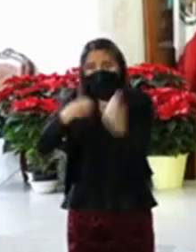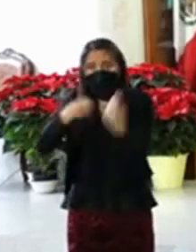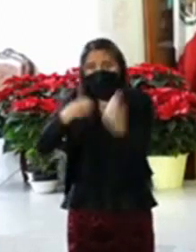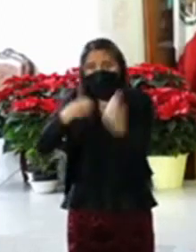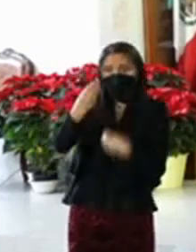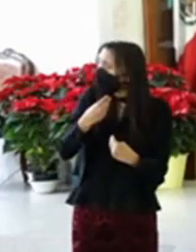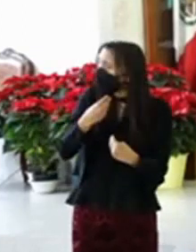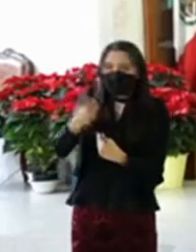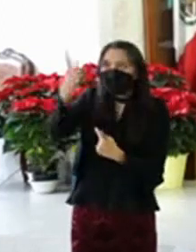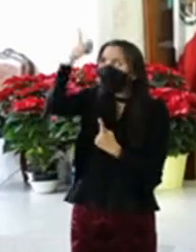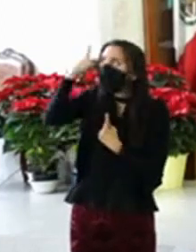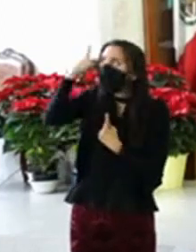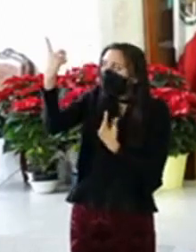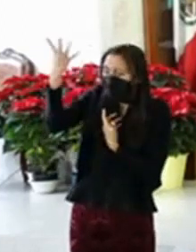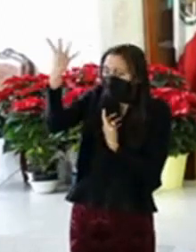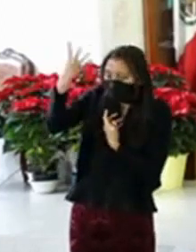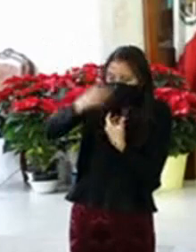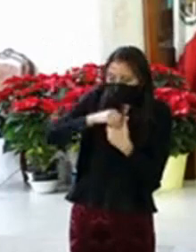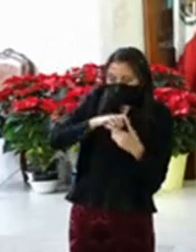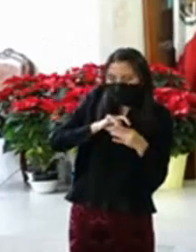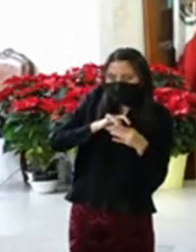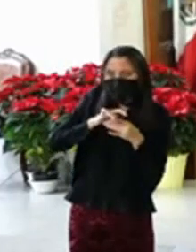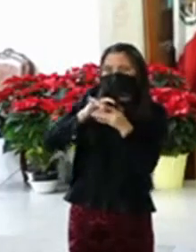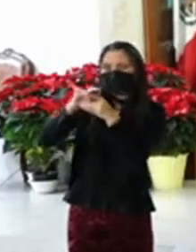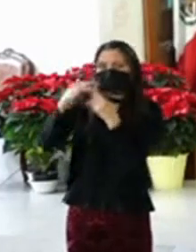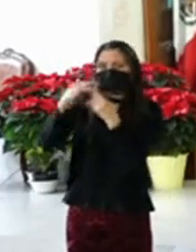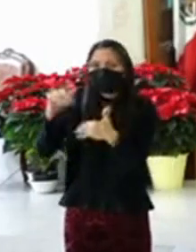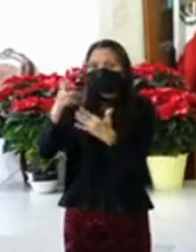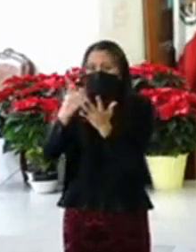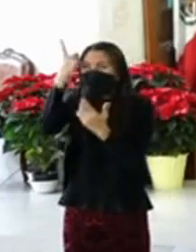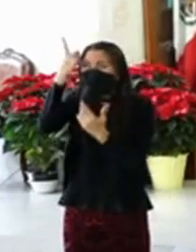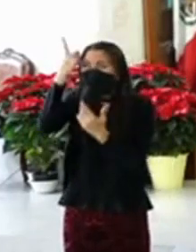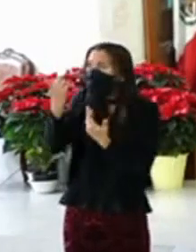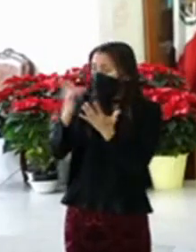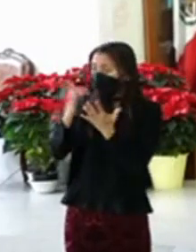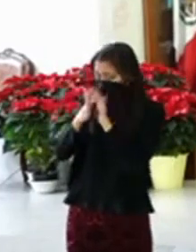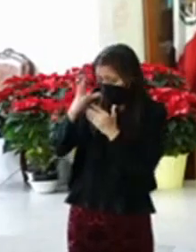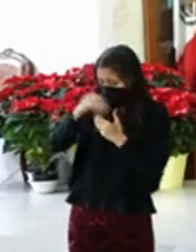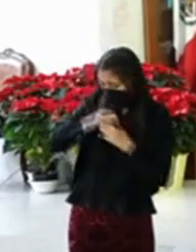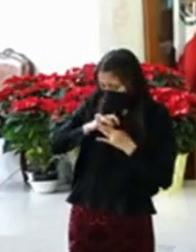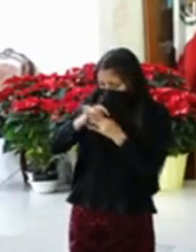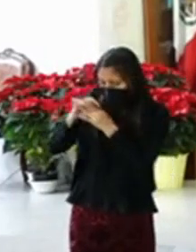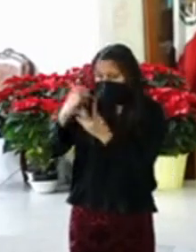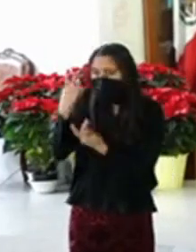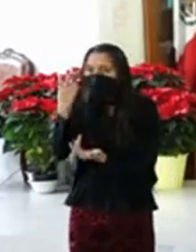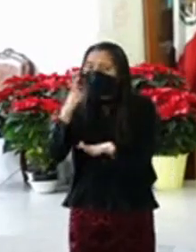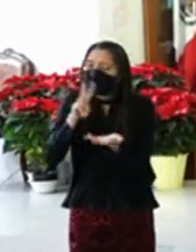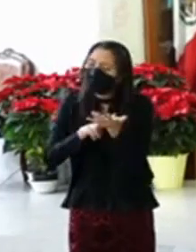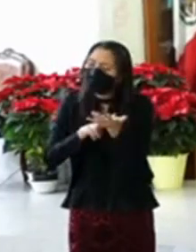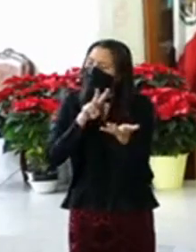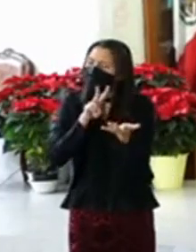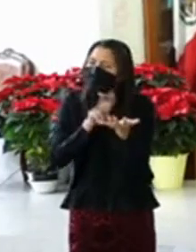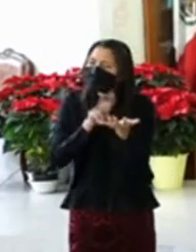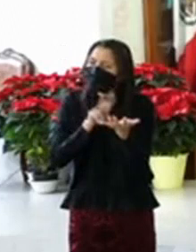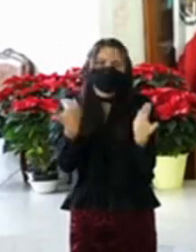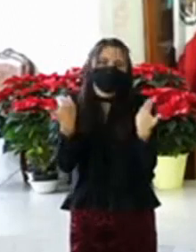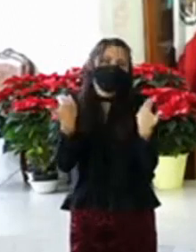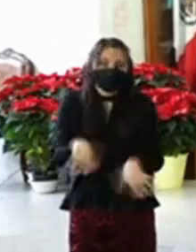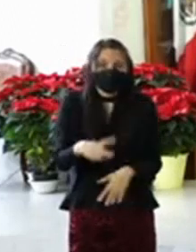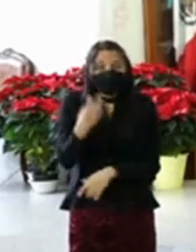Dios contigo, Dios con nosotros, Dios en nuestro corazón. Qué desdichado fue Acaz.